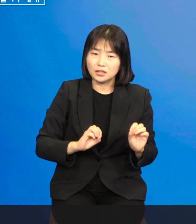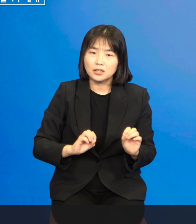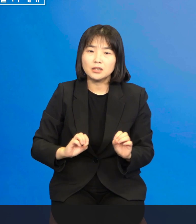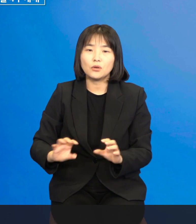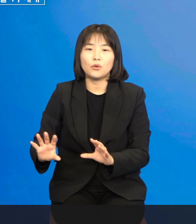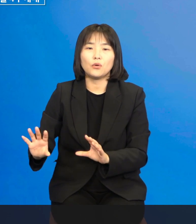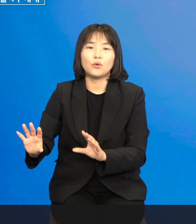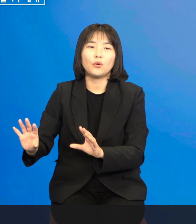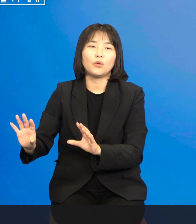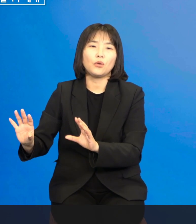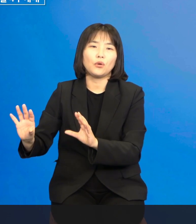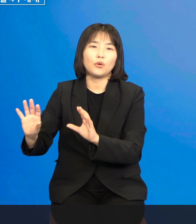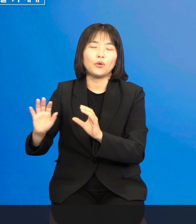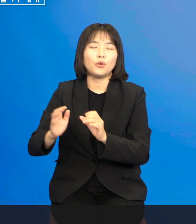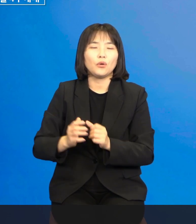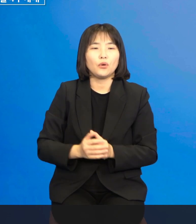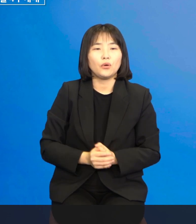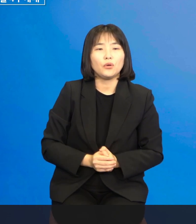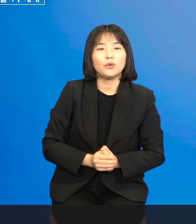버리고